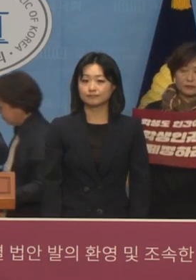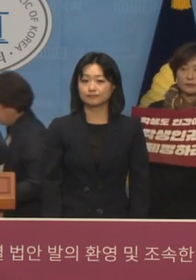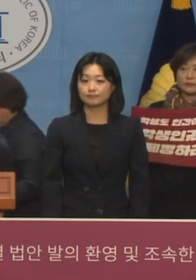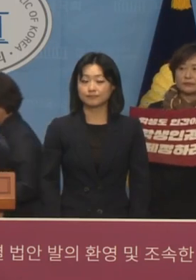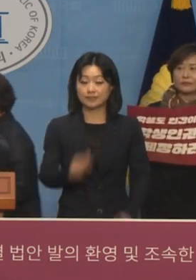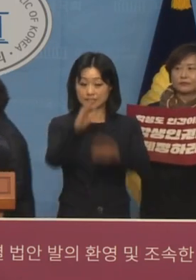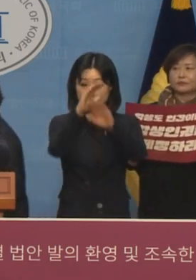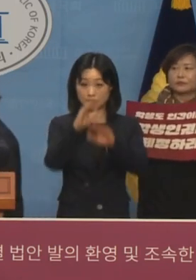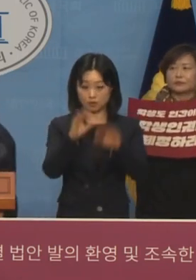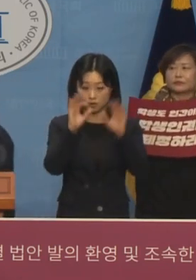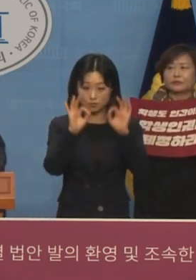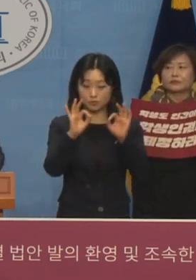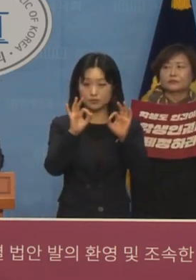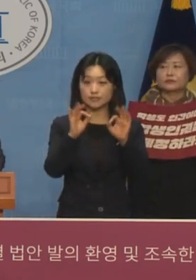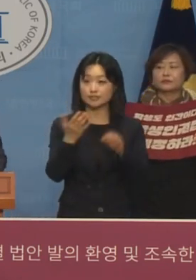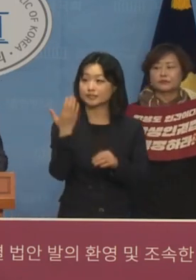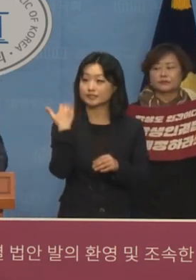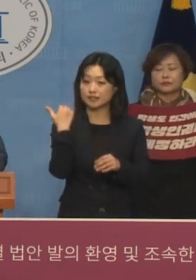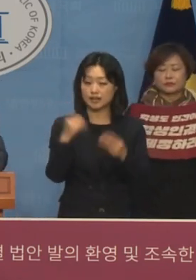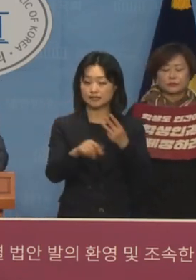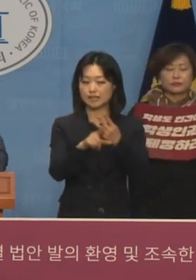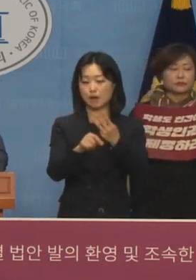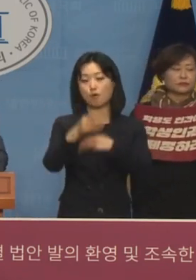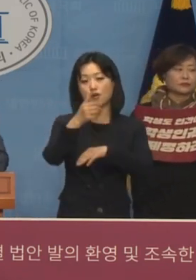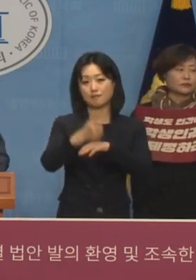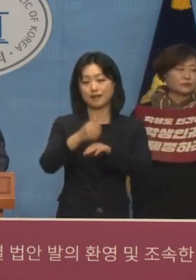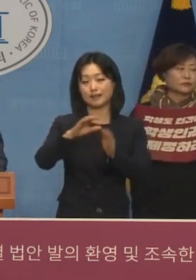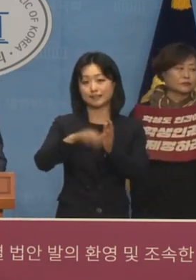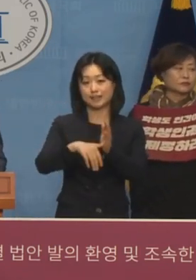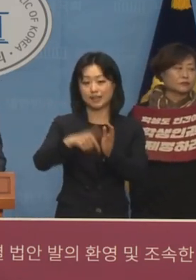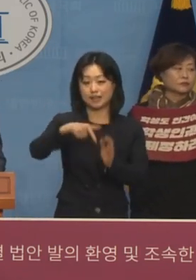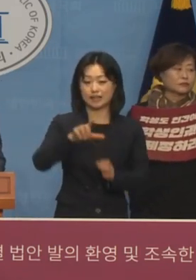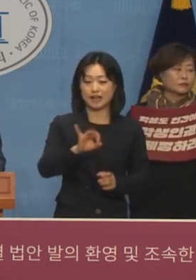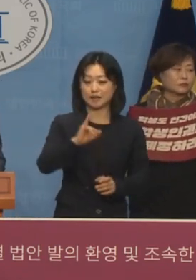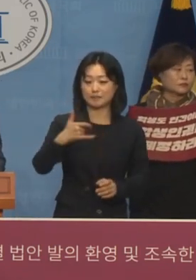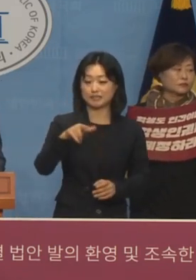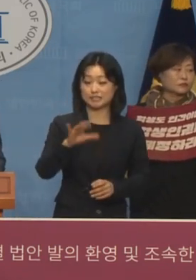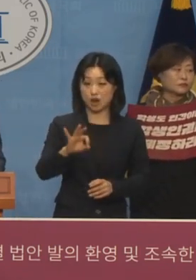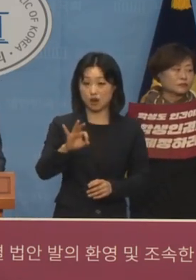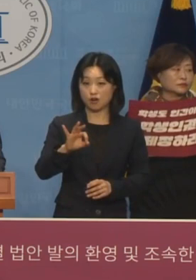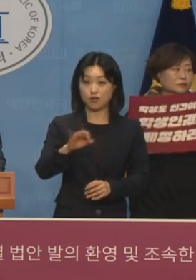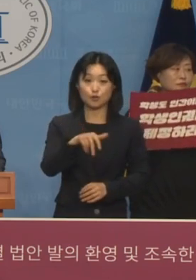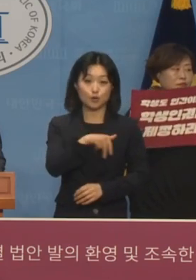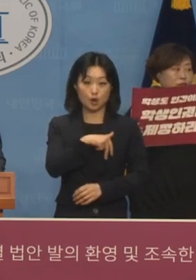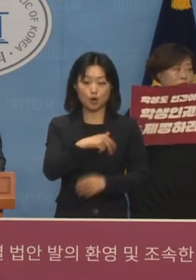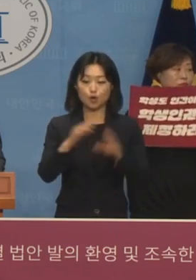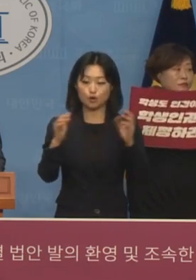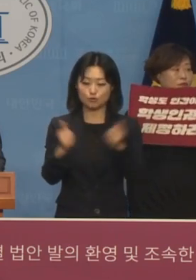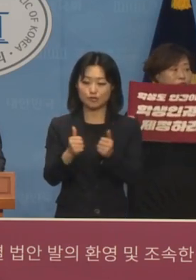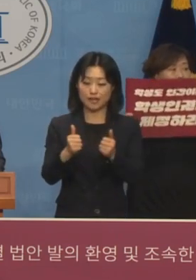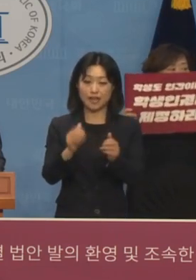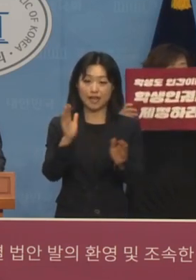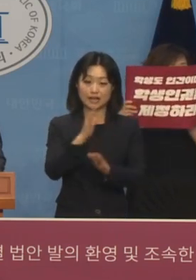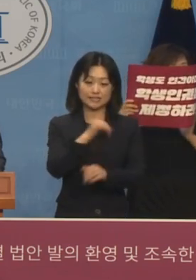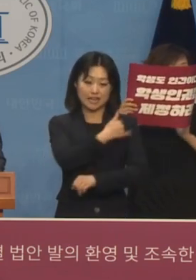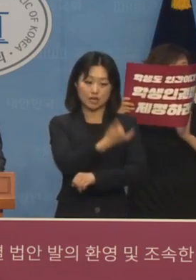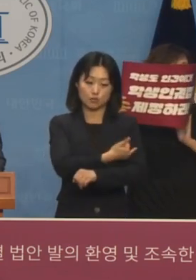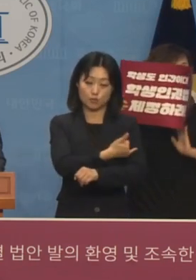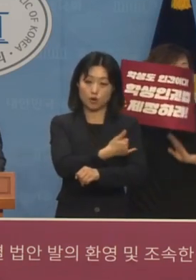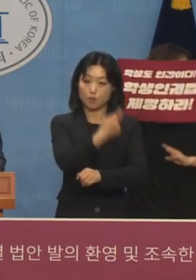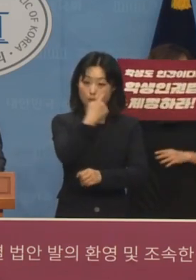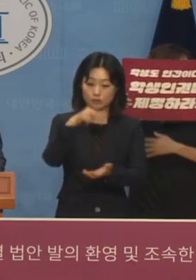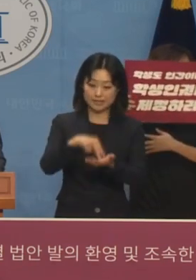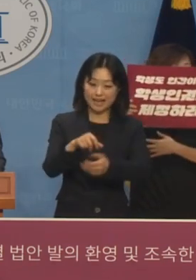이러한 상황에서 지난 3월 말 강민정 의원이 국회에 학생 인권 보장을 위한